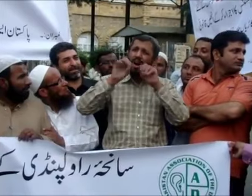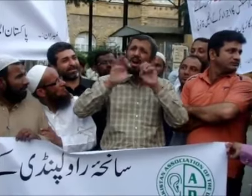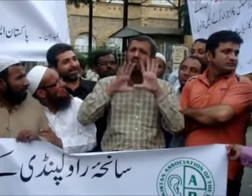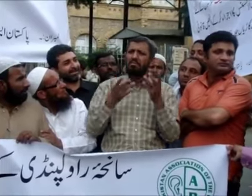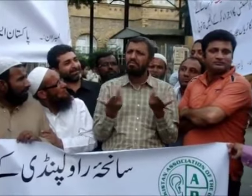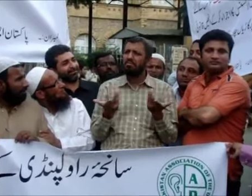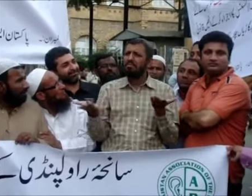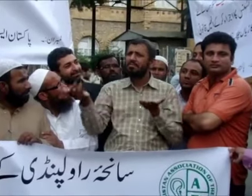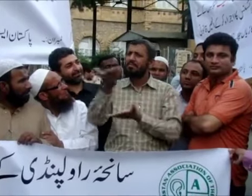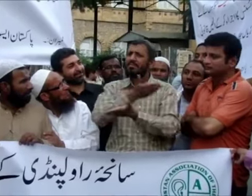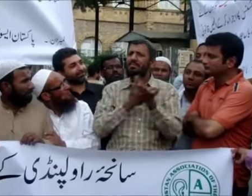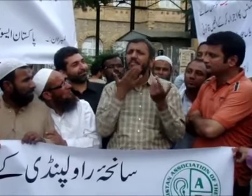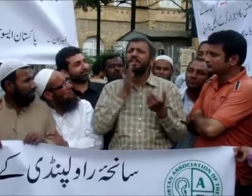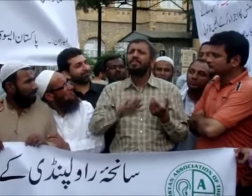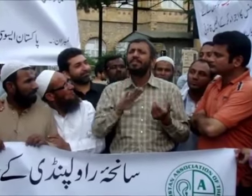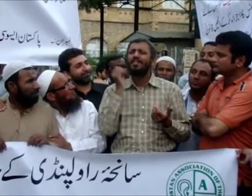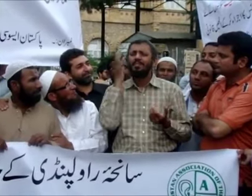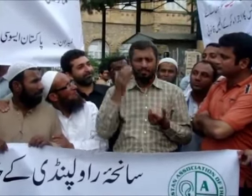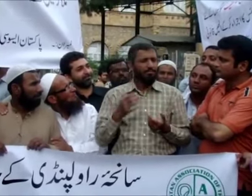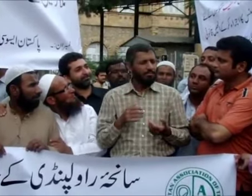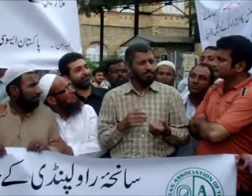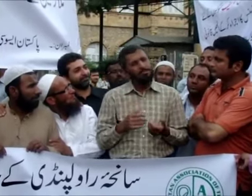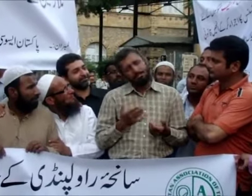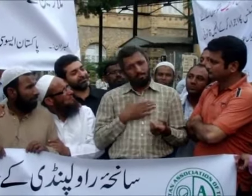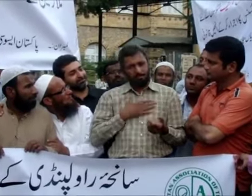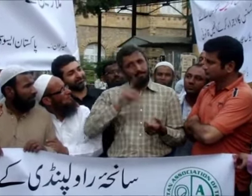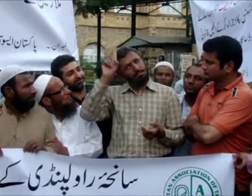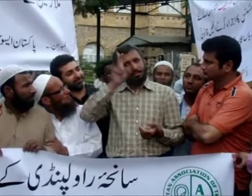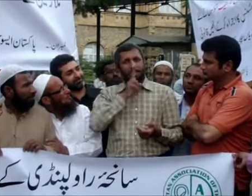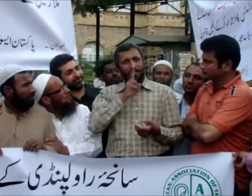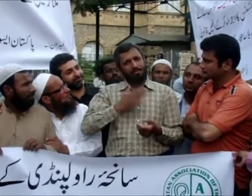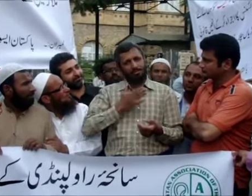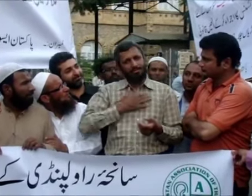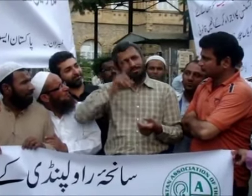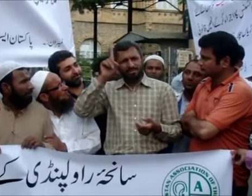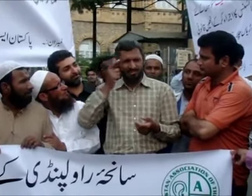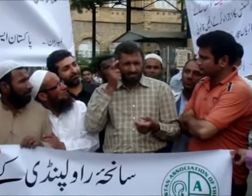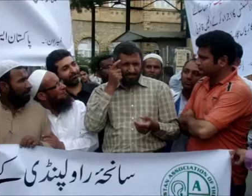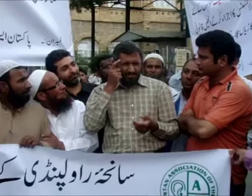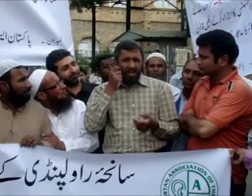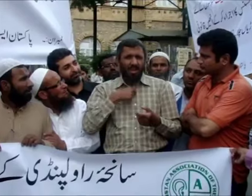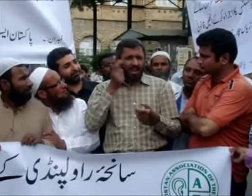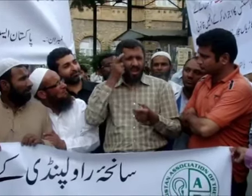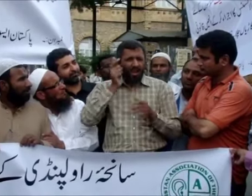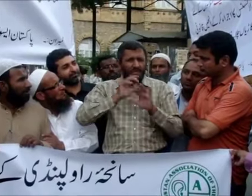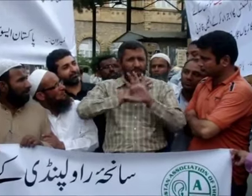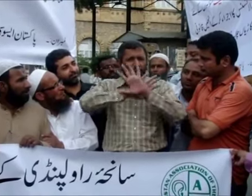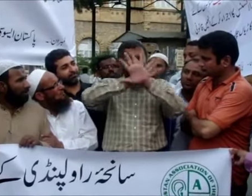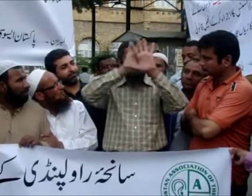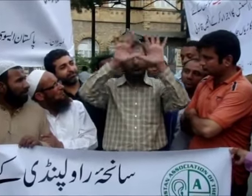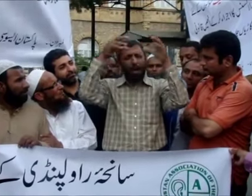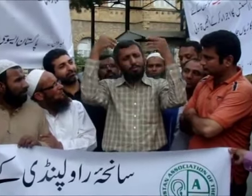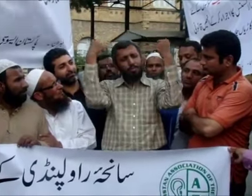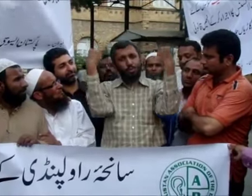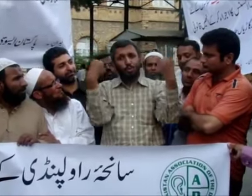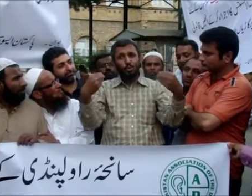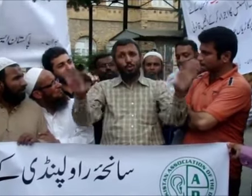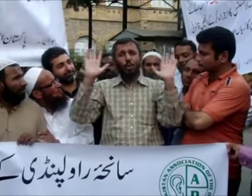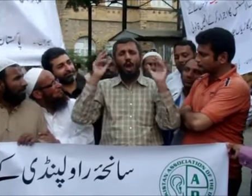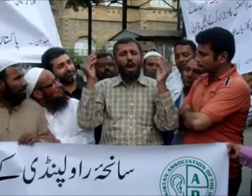है कि यार गलत समझ रहे जो अंदर तुम लोग आए और बादशाह के मैं तरफ रवाना हूँ शख्स बड़ा